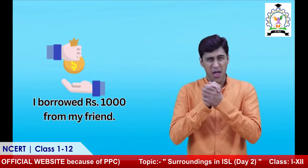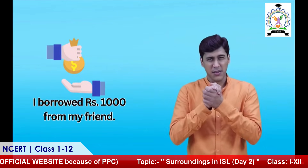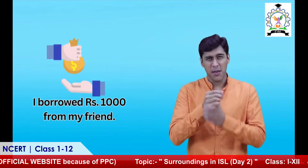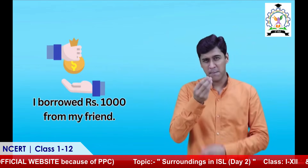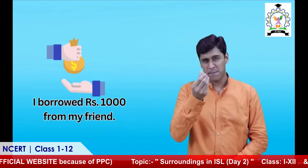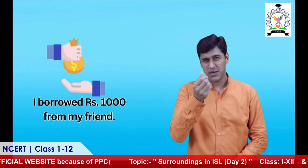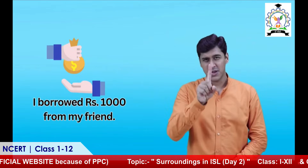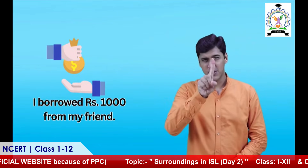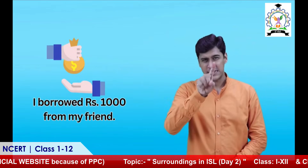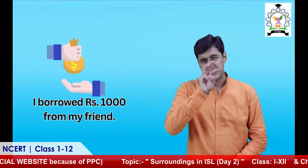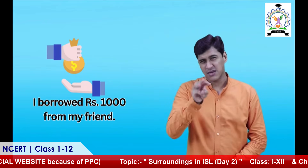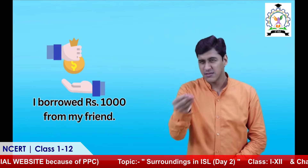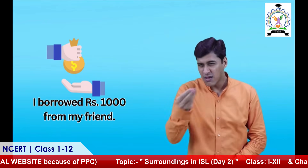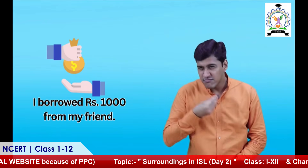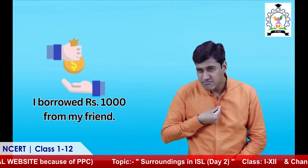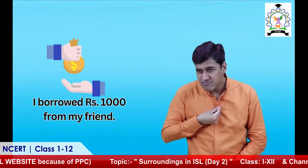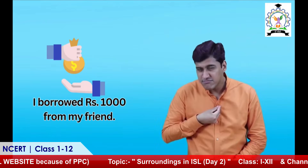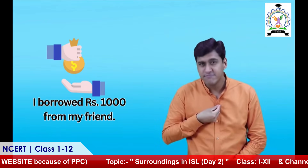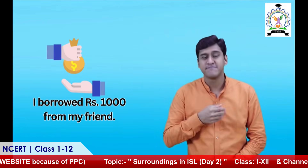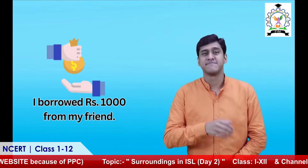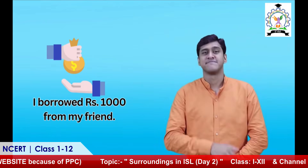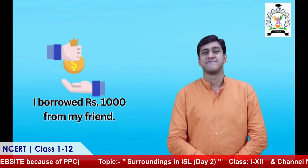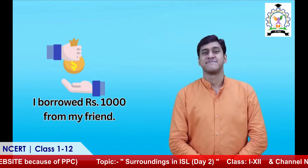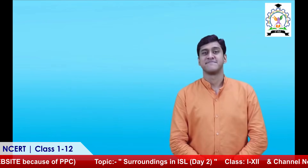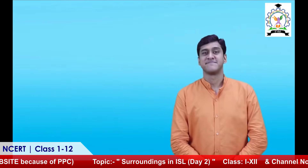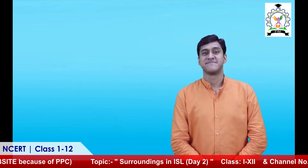मैंने अपने दोस्त से 1000 रुपये उधार लिए।